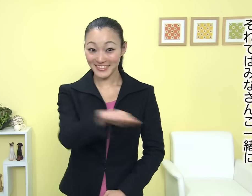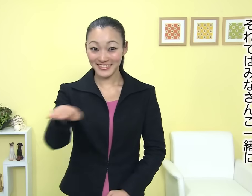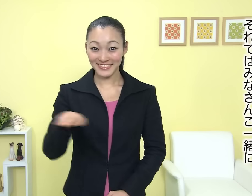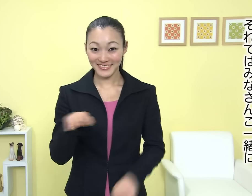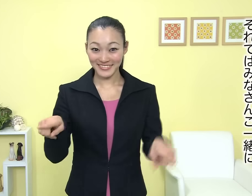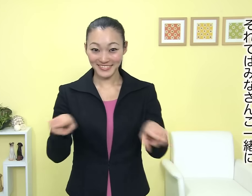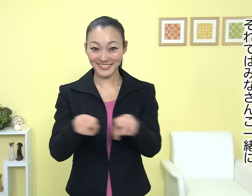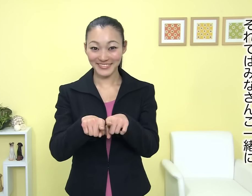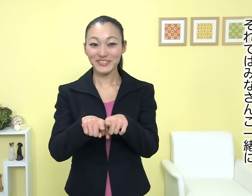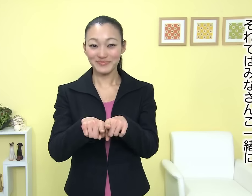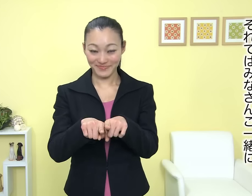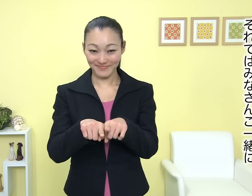それでは皆さんご一緒に、